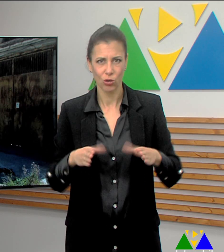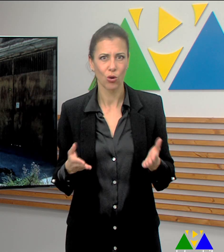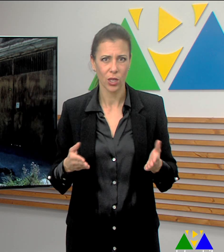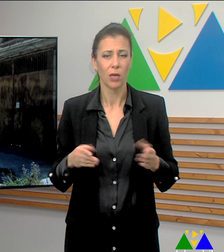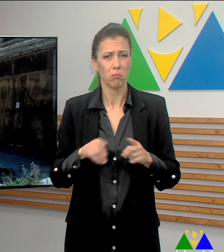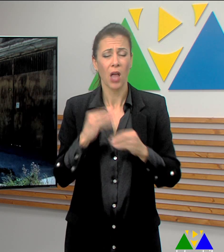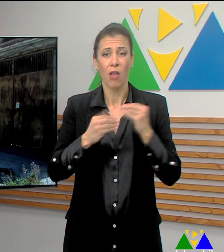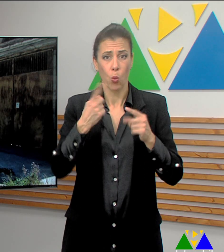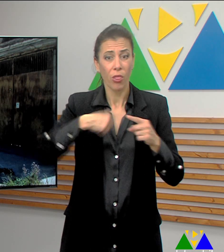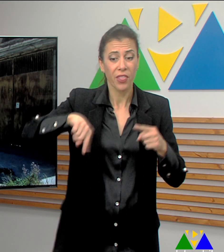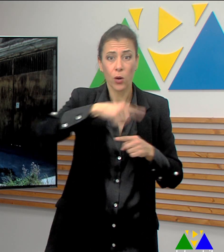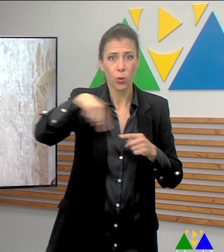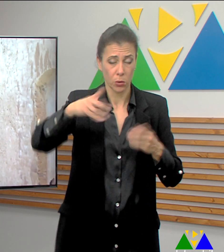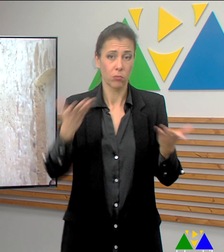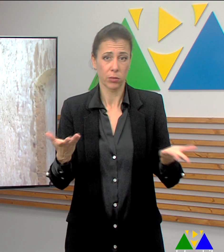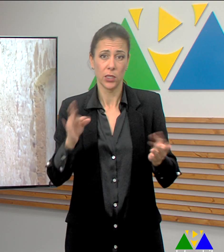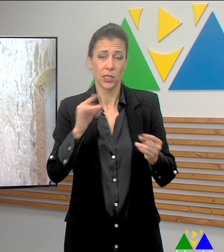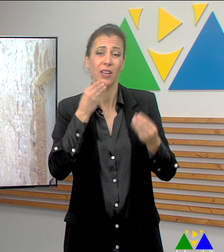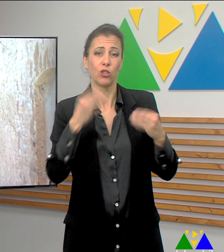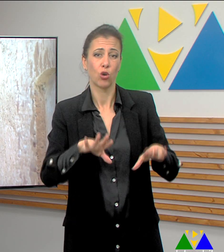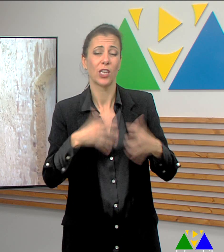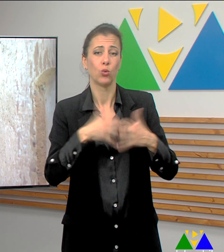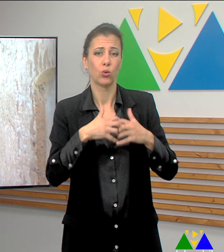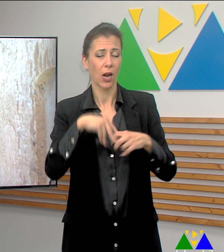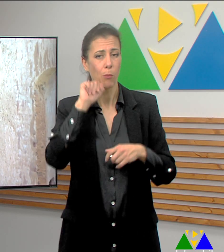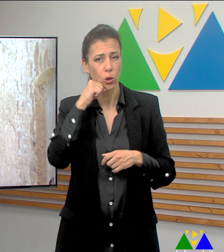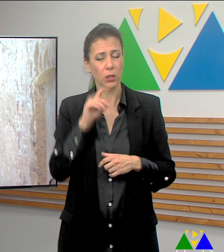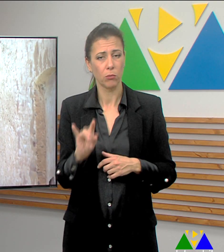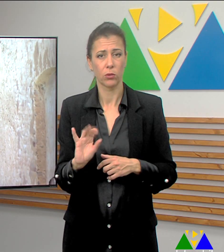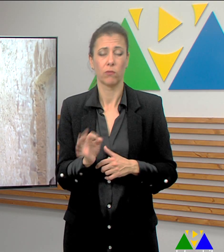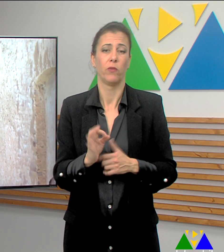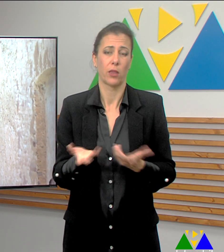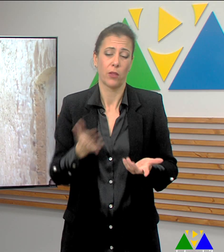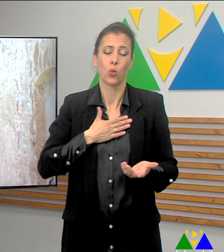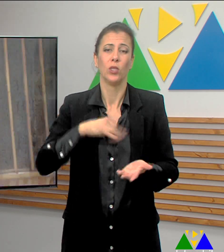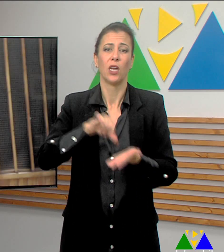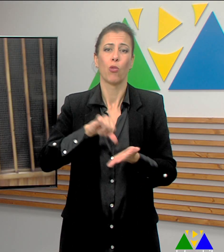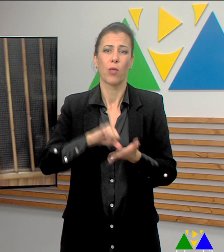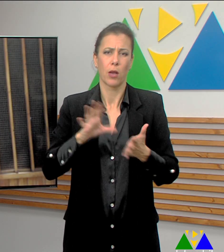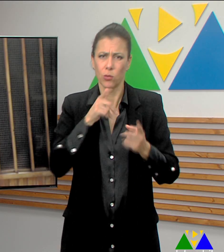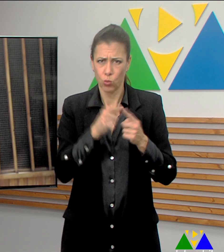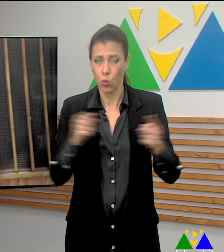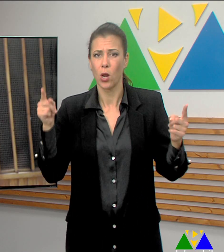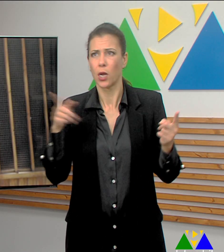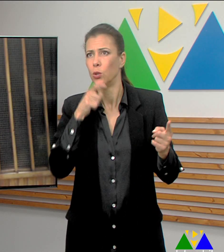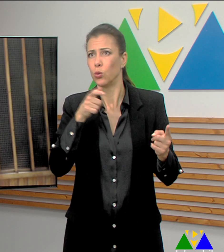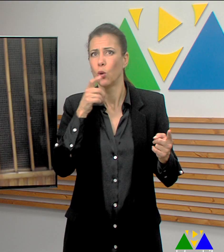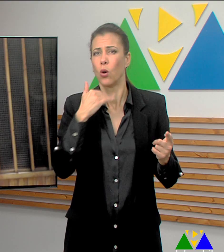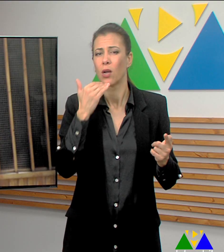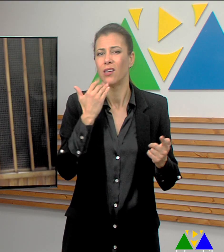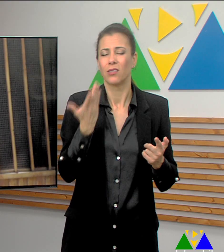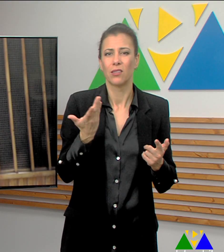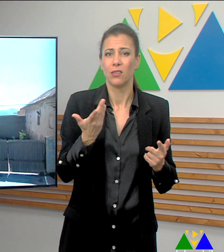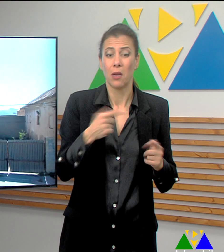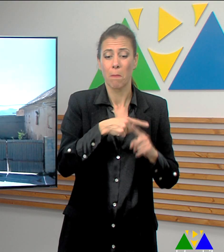la historia industrial de Motril, de la historia industrial de nuestra ciudad, que fue muy larga, que duró pues prácticamente